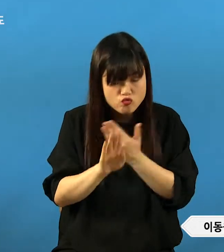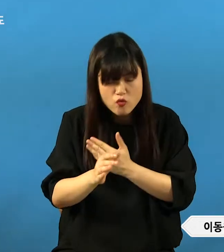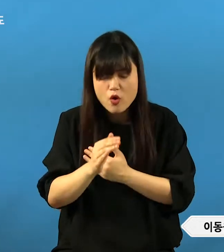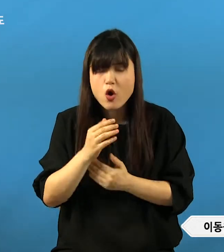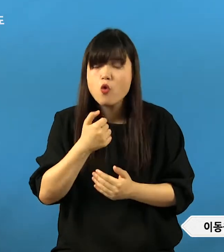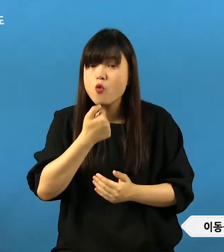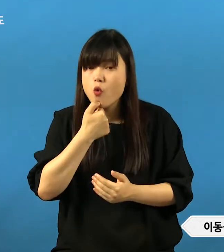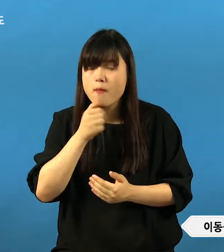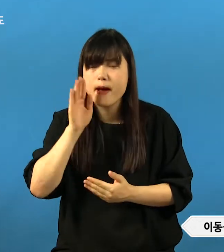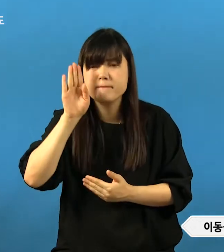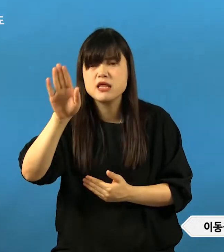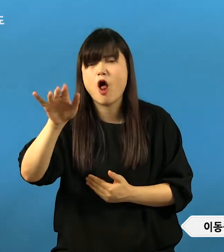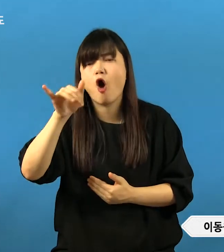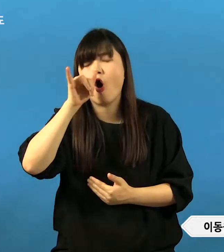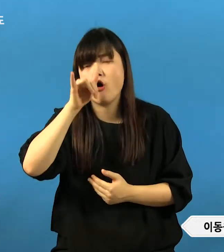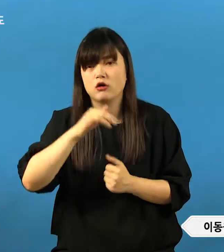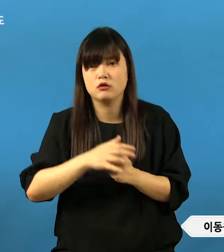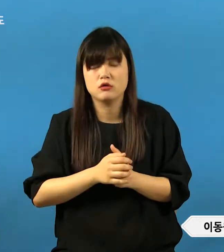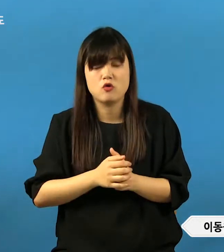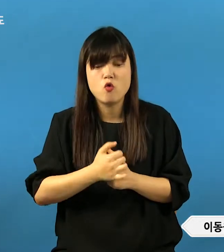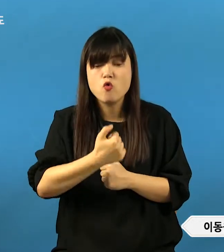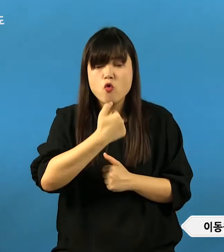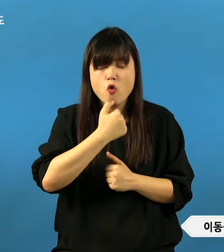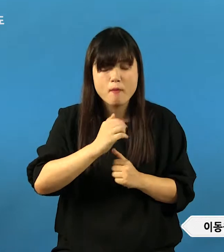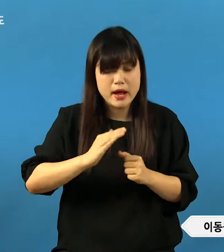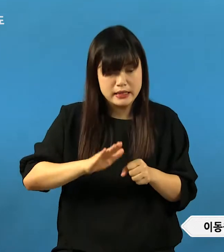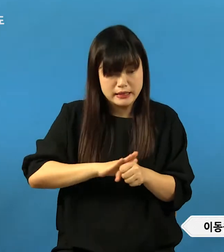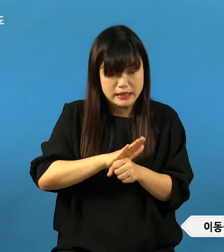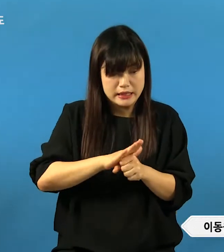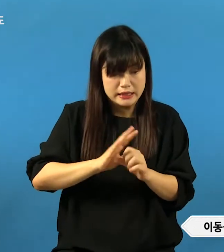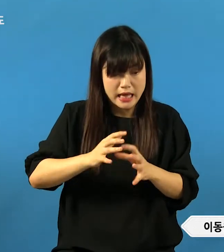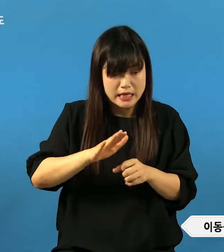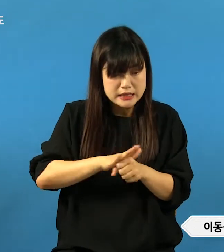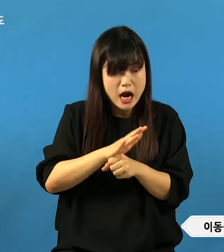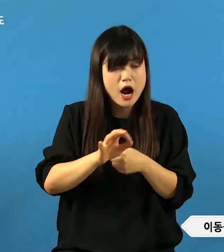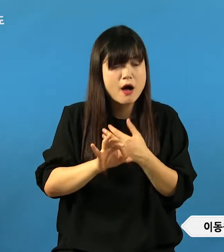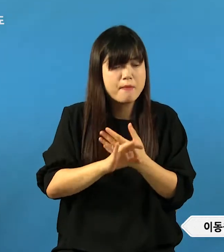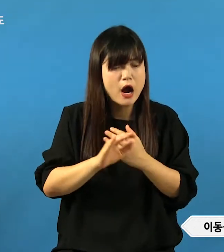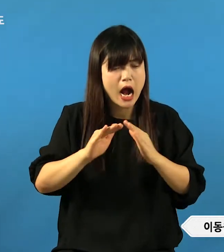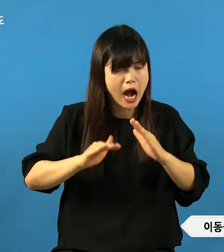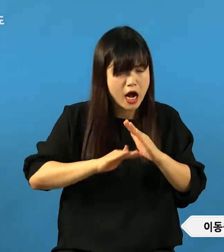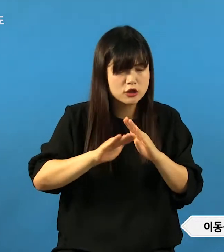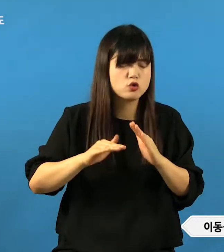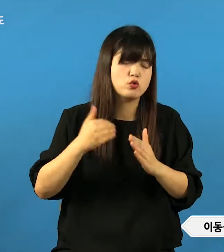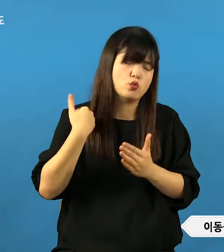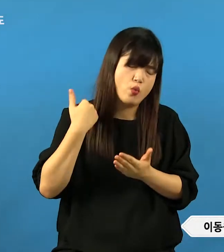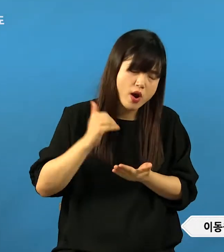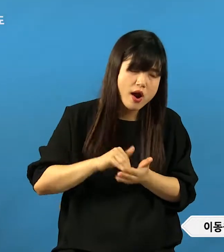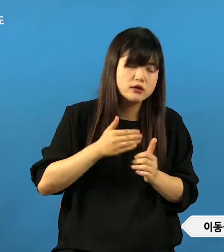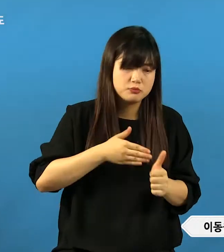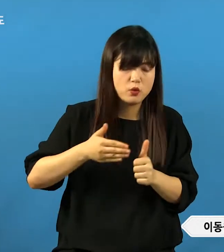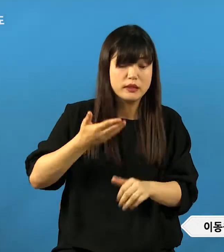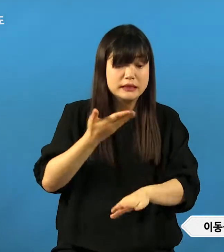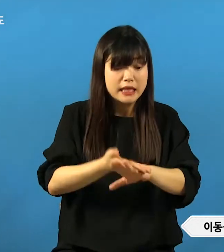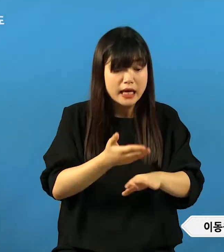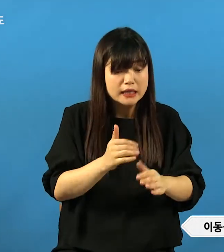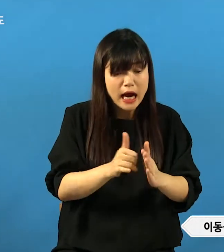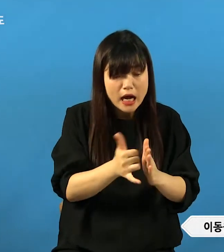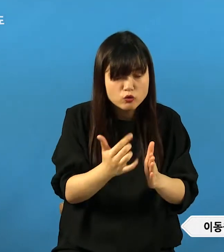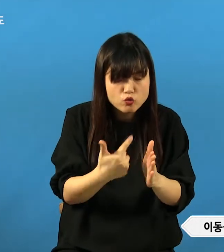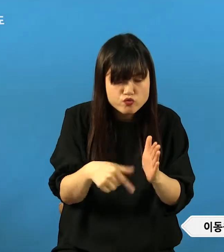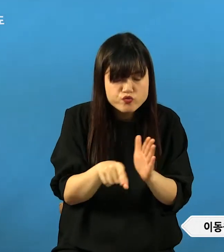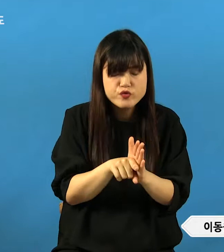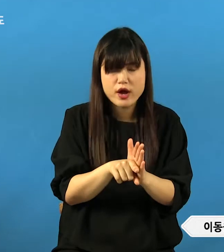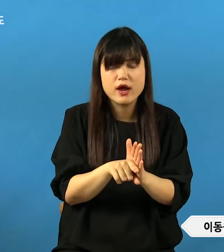미래가 있다라고 말했습니다. 로마의 애국자들이요, 가정으로 돌아가십시오. 거기서 자신이 아닌 타인을 위해